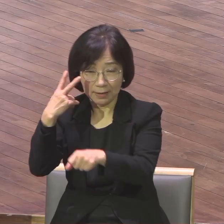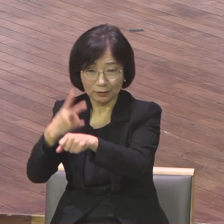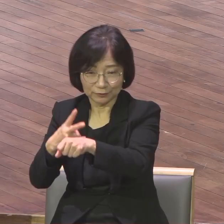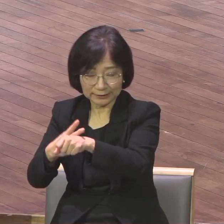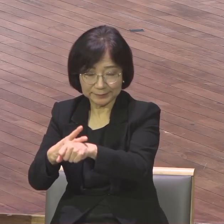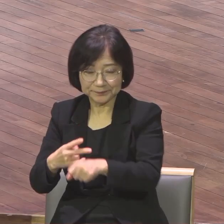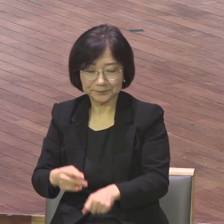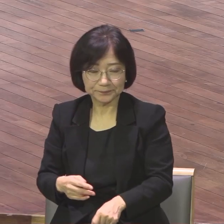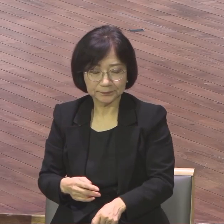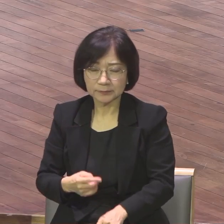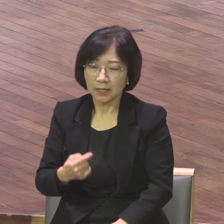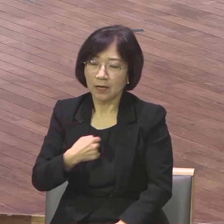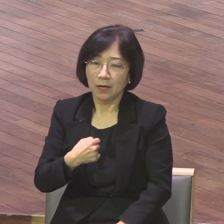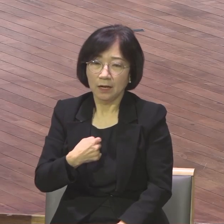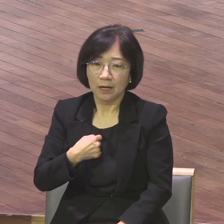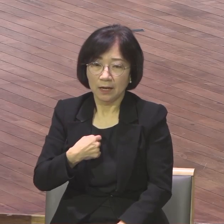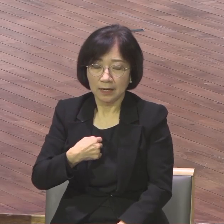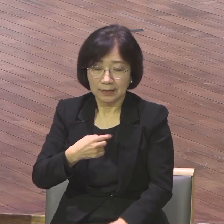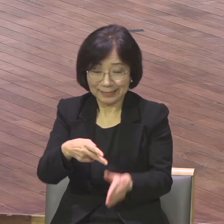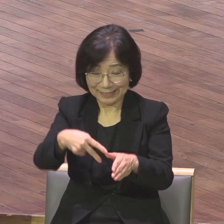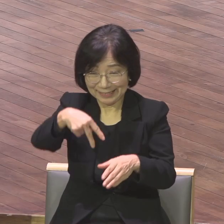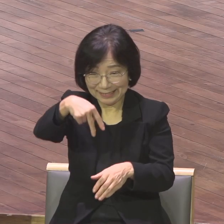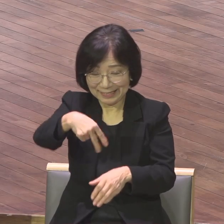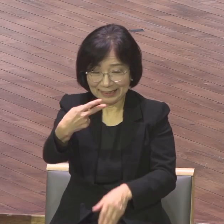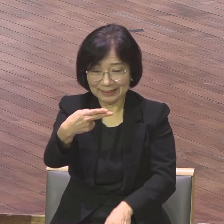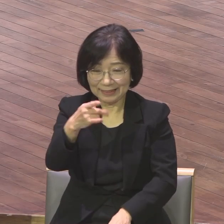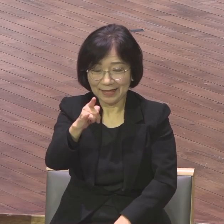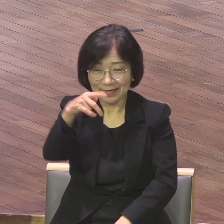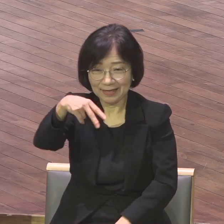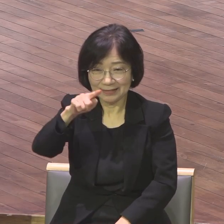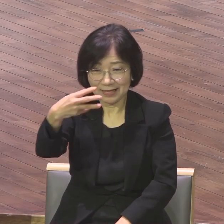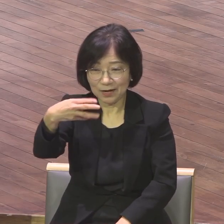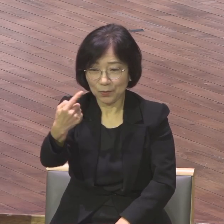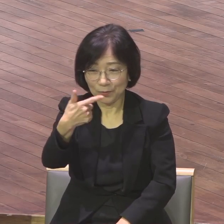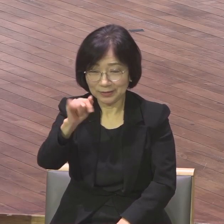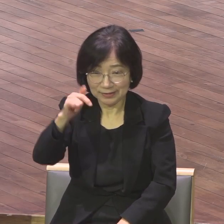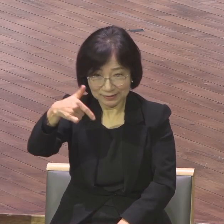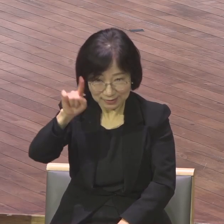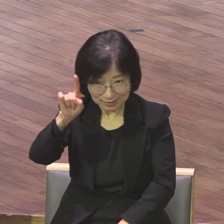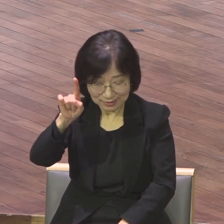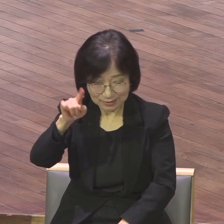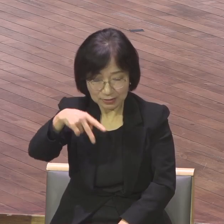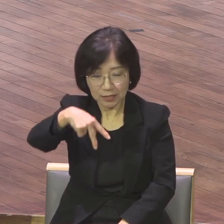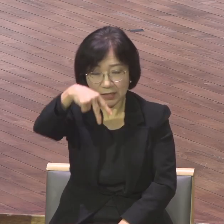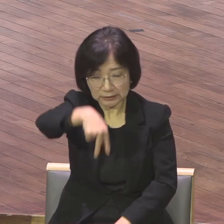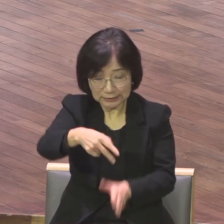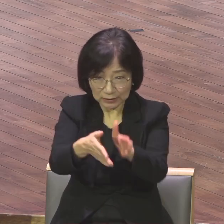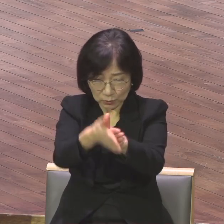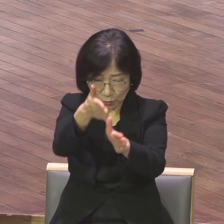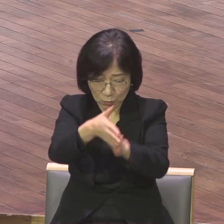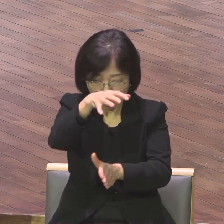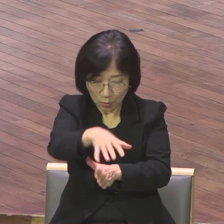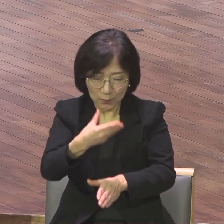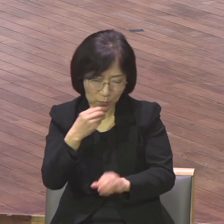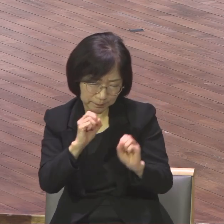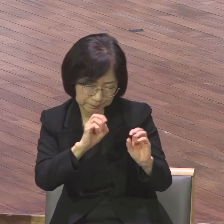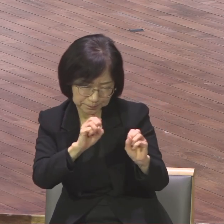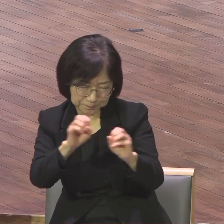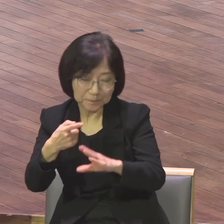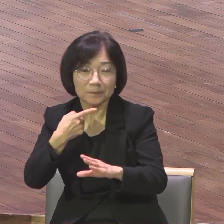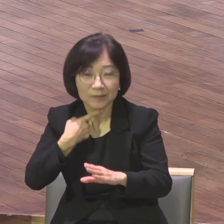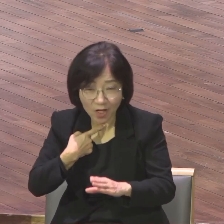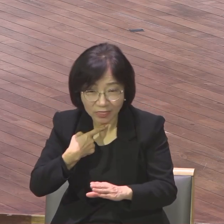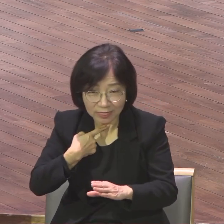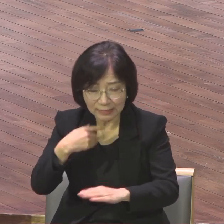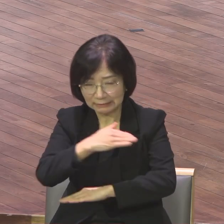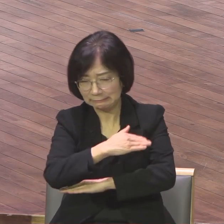자신이 데살로니가에 어떻게 사역했는지를 밝히고 있습니다. 당시 사도 바울은 복음을